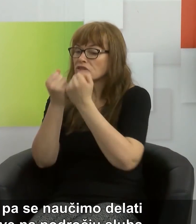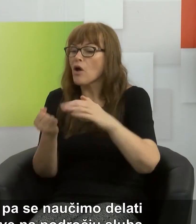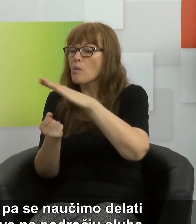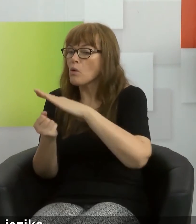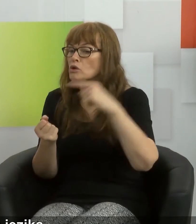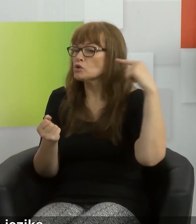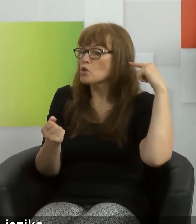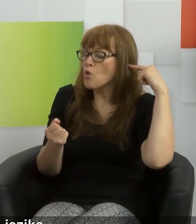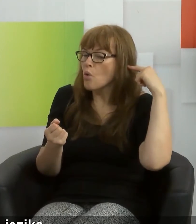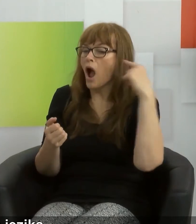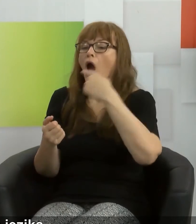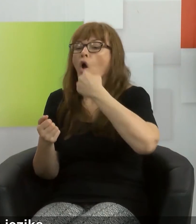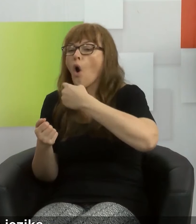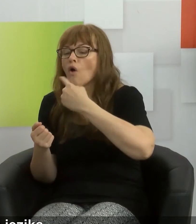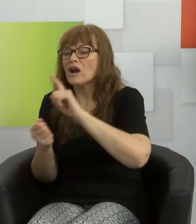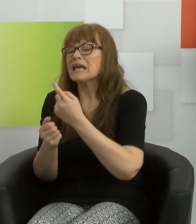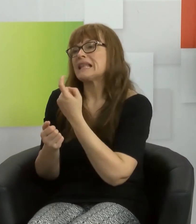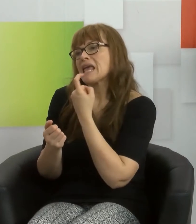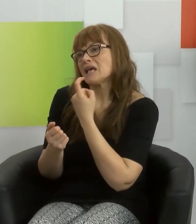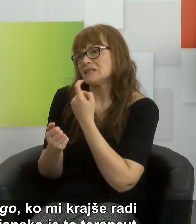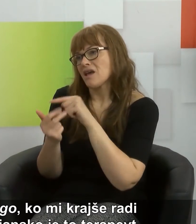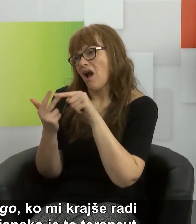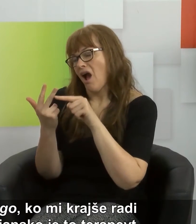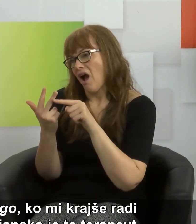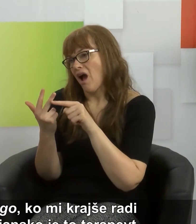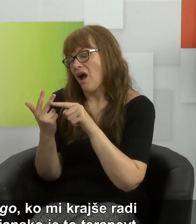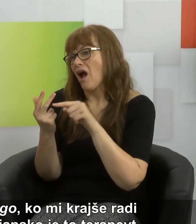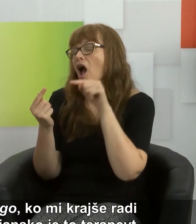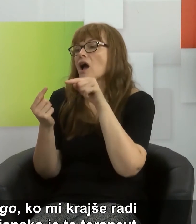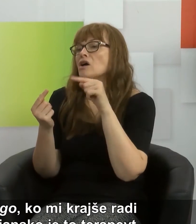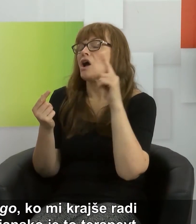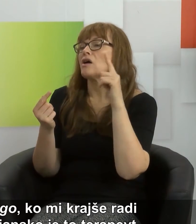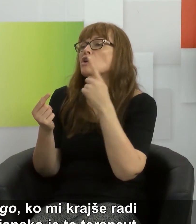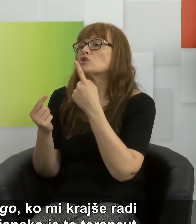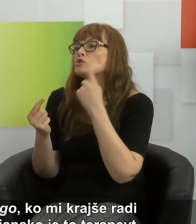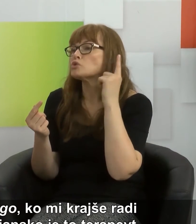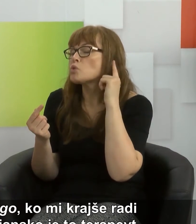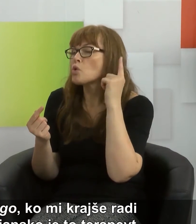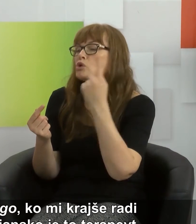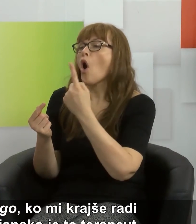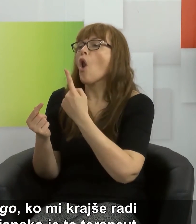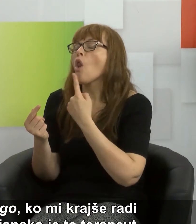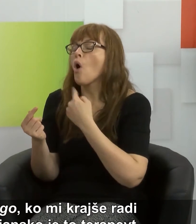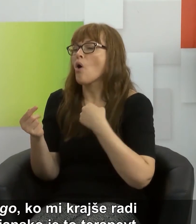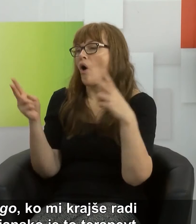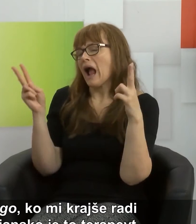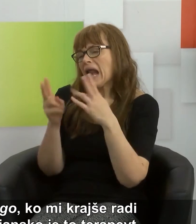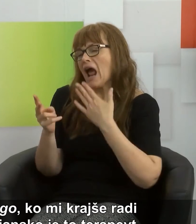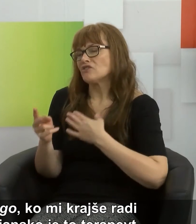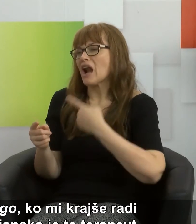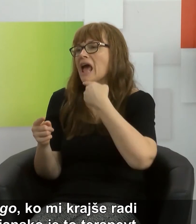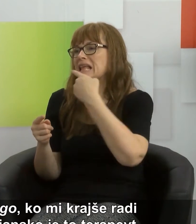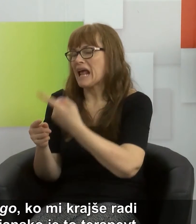področju sluha, govora in jezika. In to v bistvu ta surdologo, ko mi krajše radi